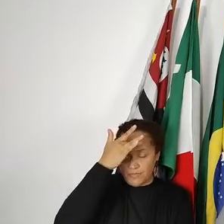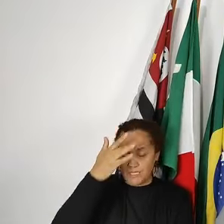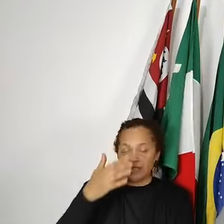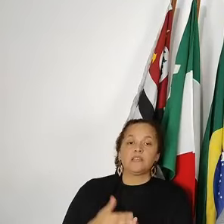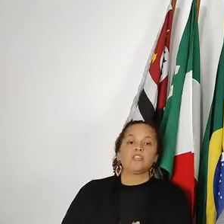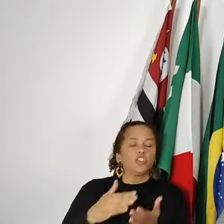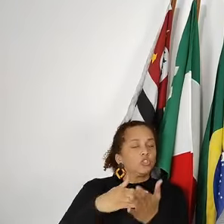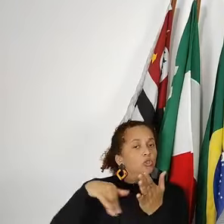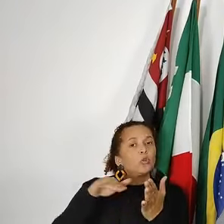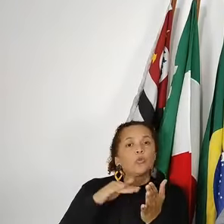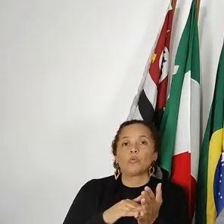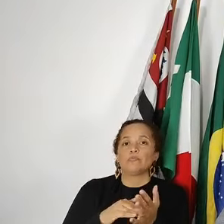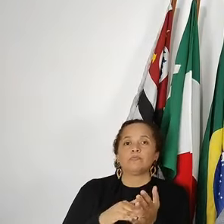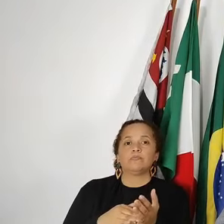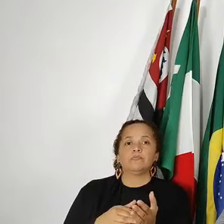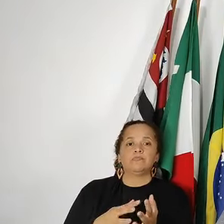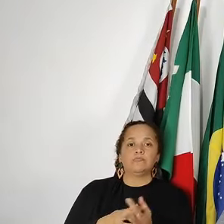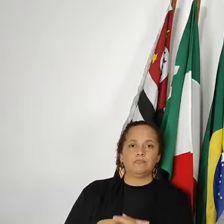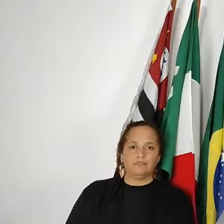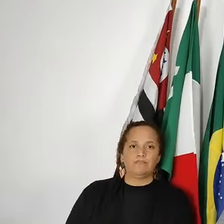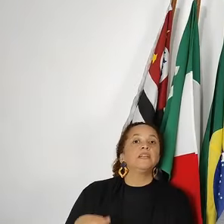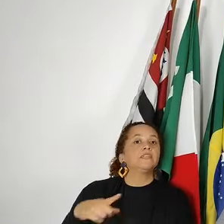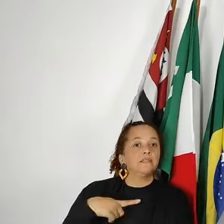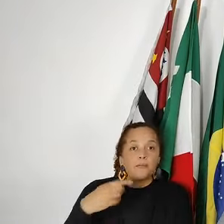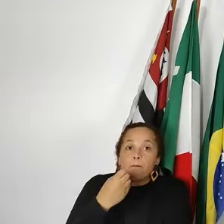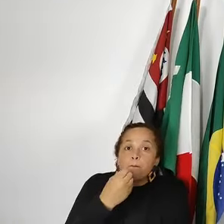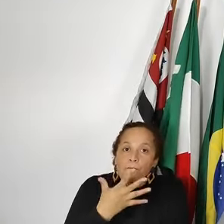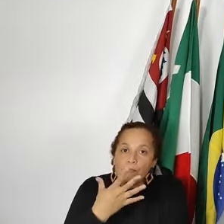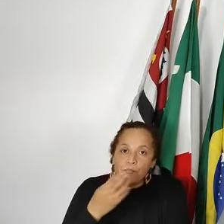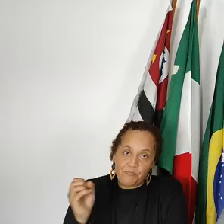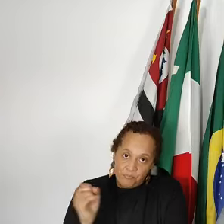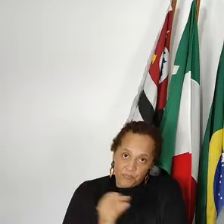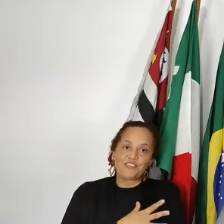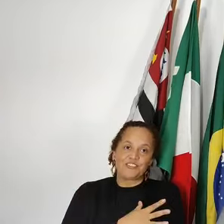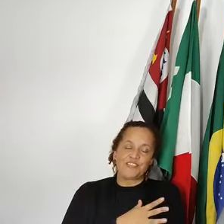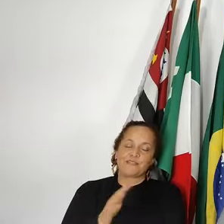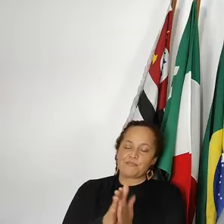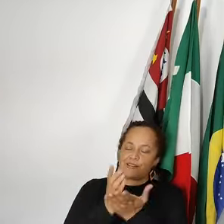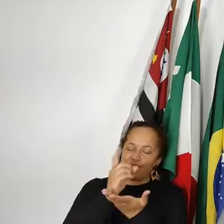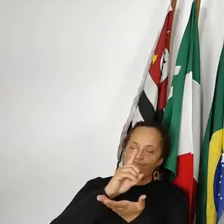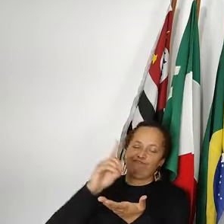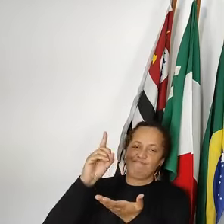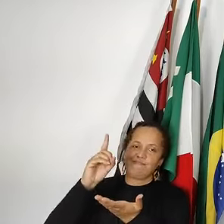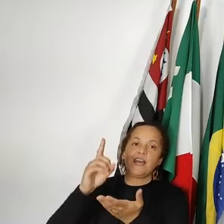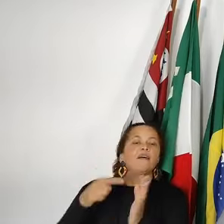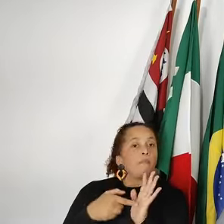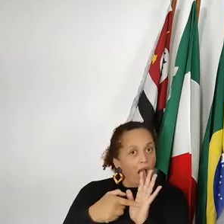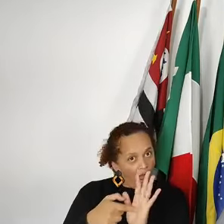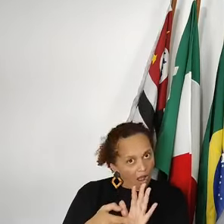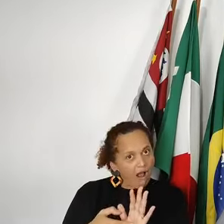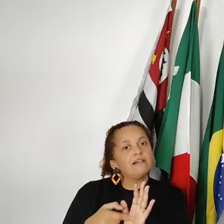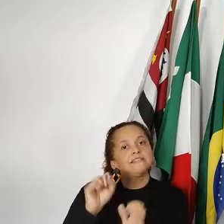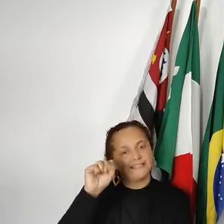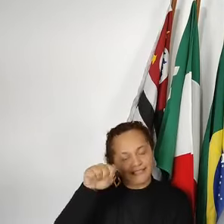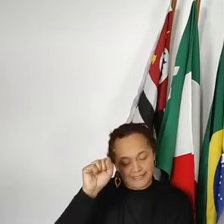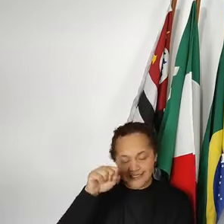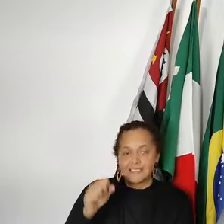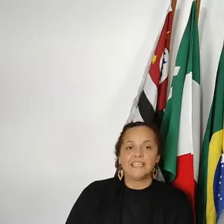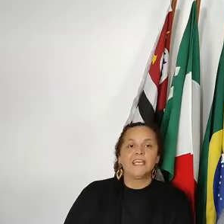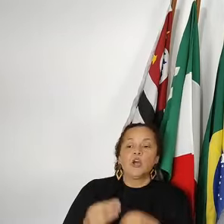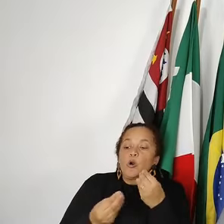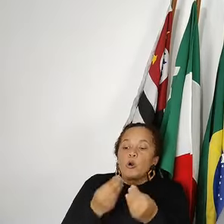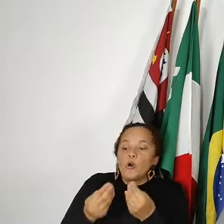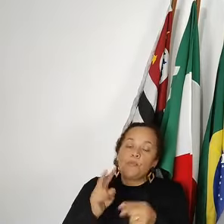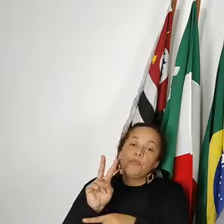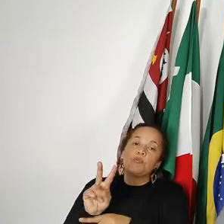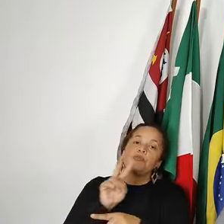maligno. E tem uma boa notícia para nós, né? A Bíblia tem uma boa notícia. Ela trata sobre isso. Trata sobre um livro que há 2000